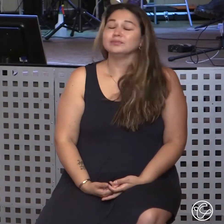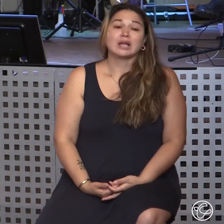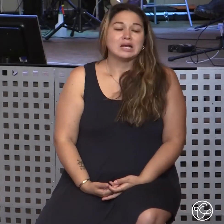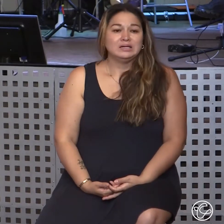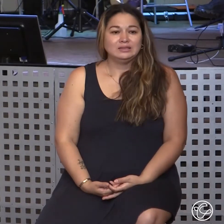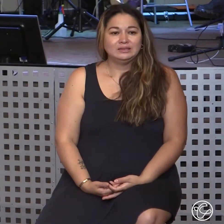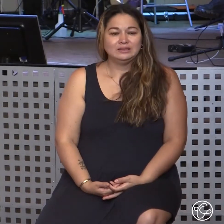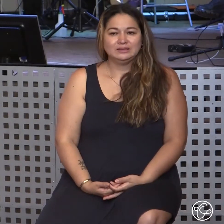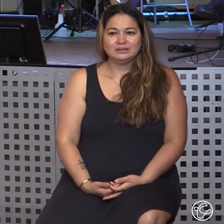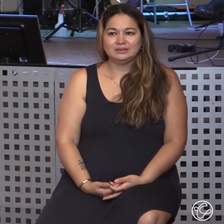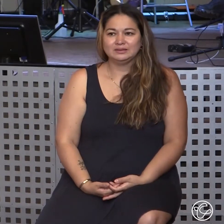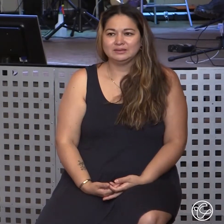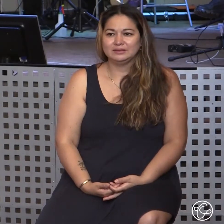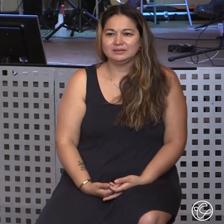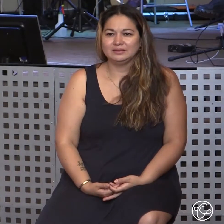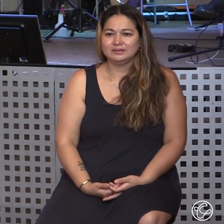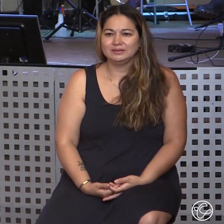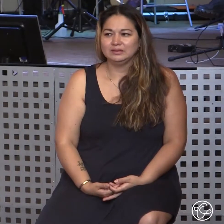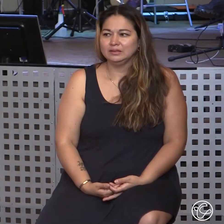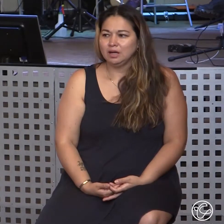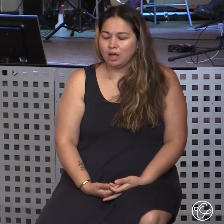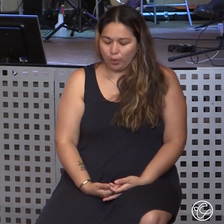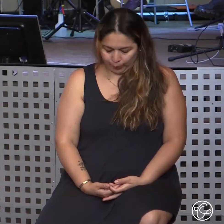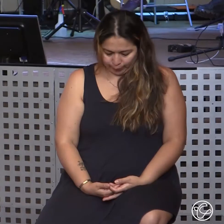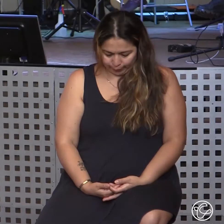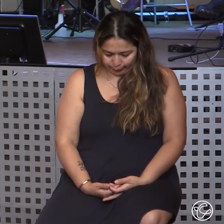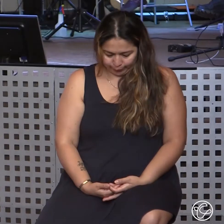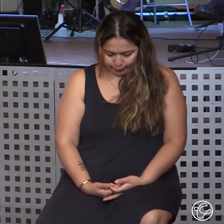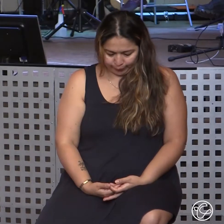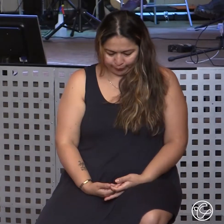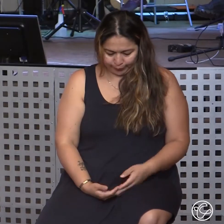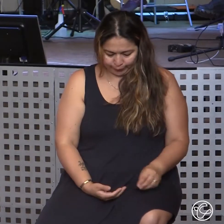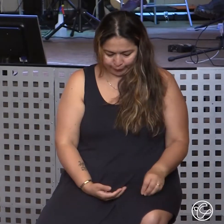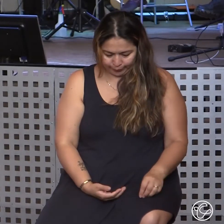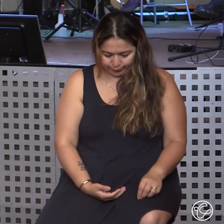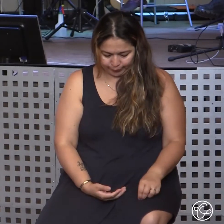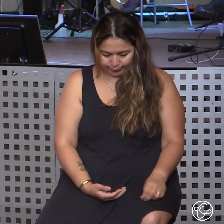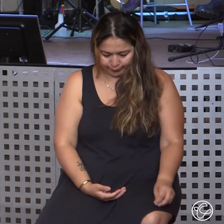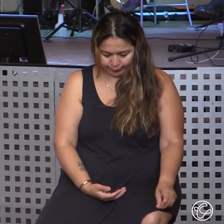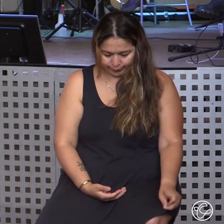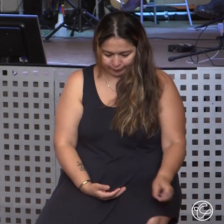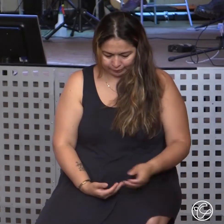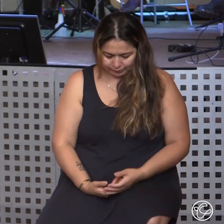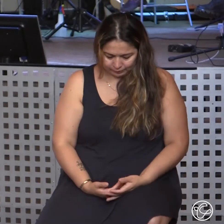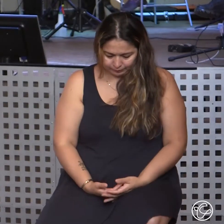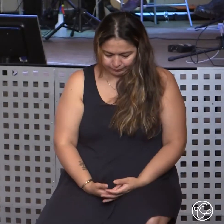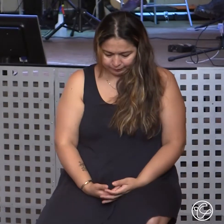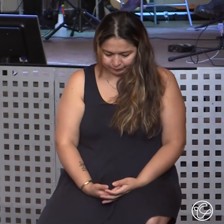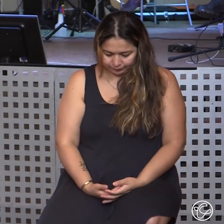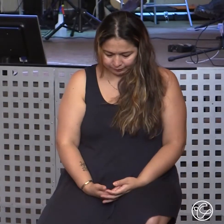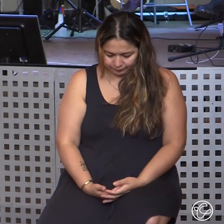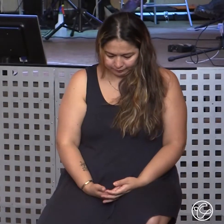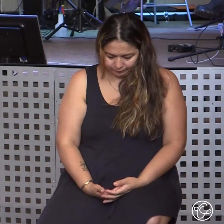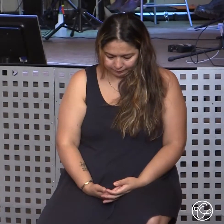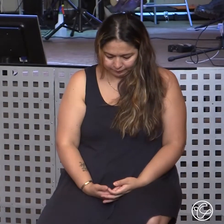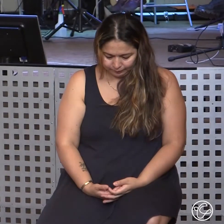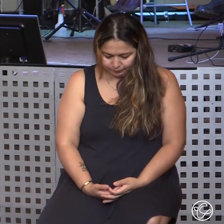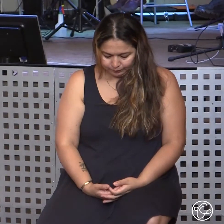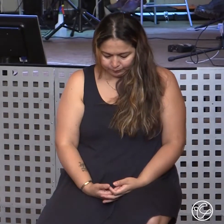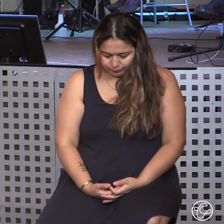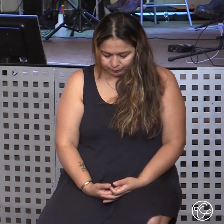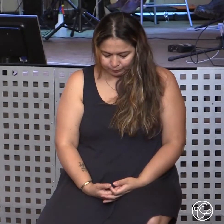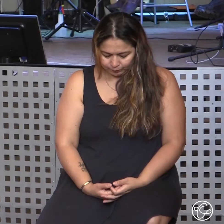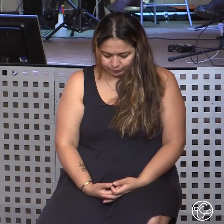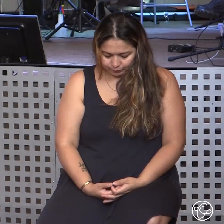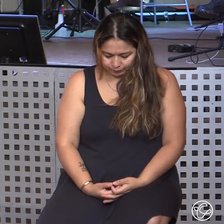en él y yo no veo lo invisible de Dios, yo no tengo argumentos para honrar. En todo caso, para